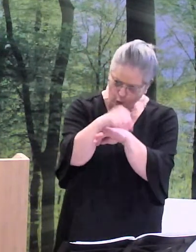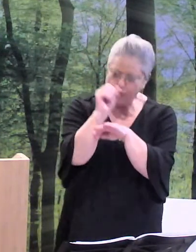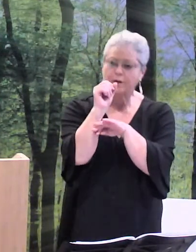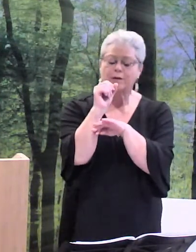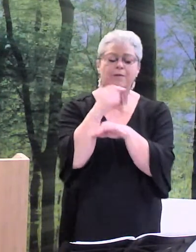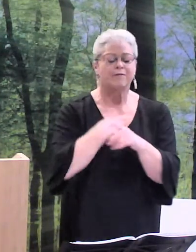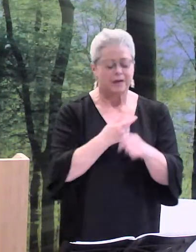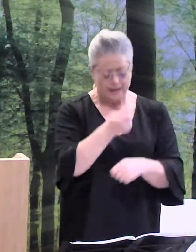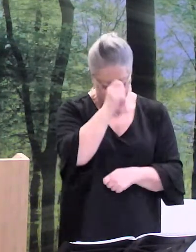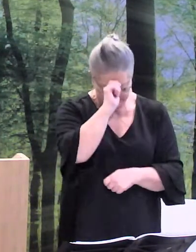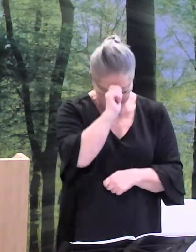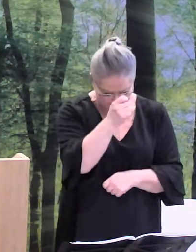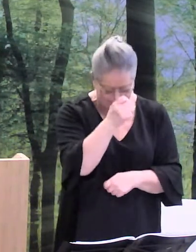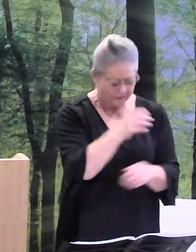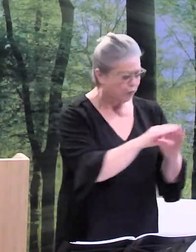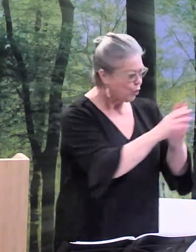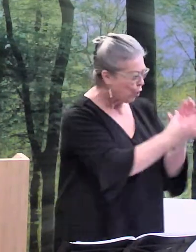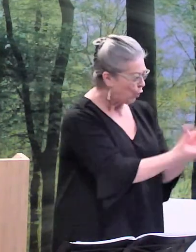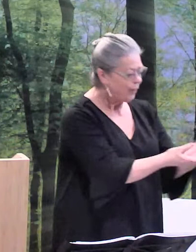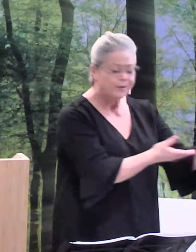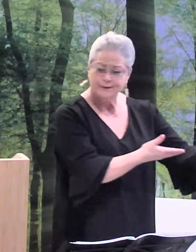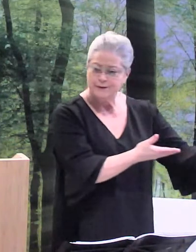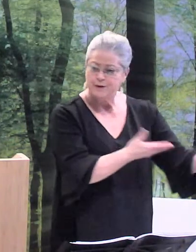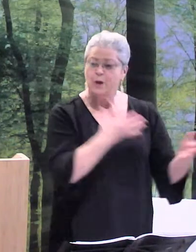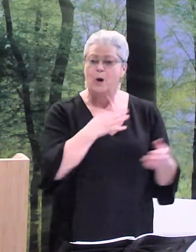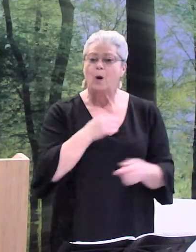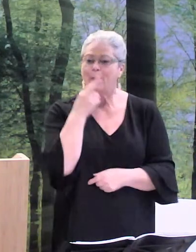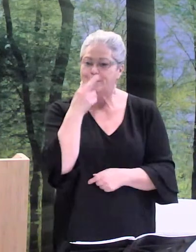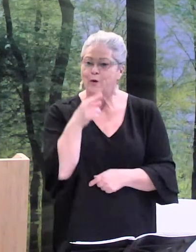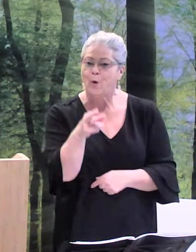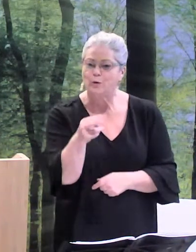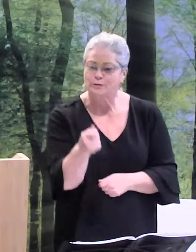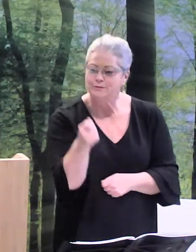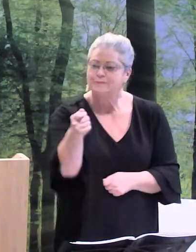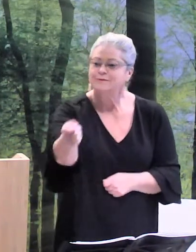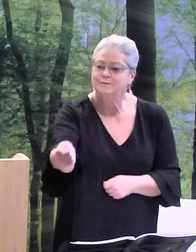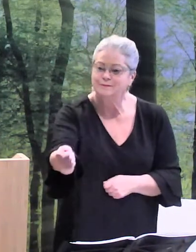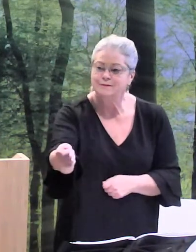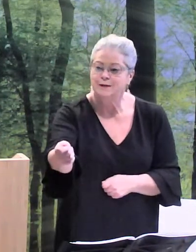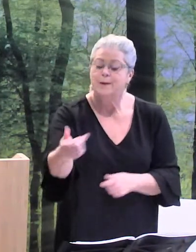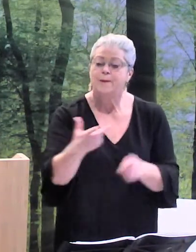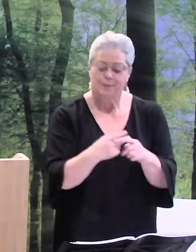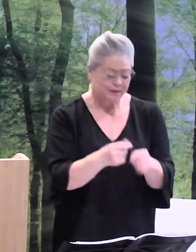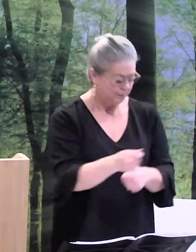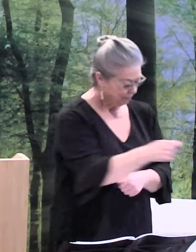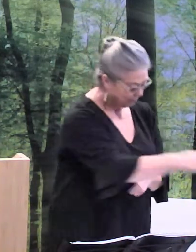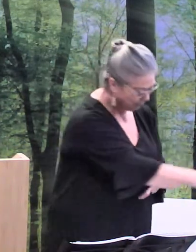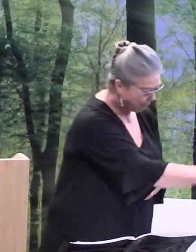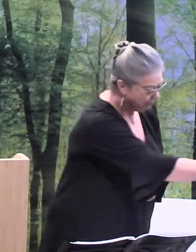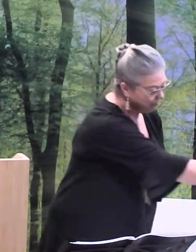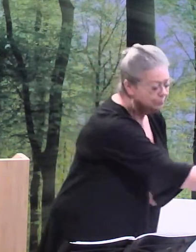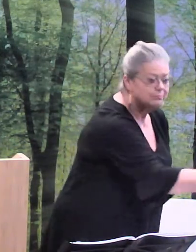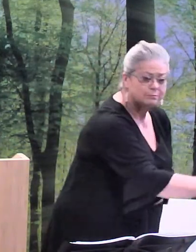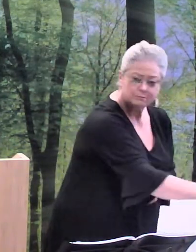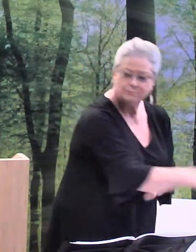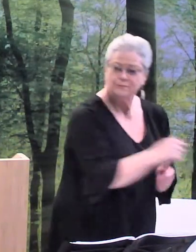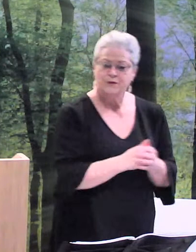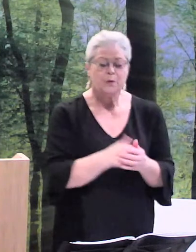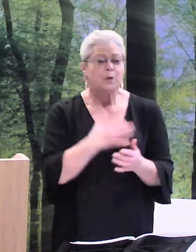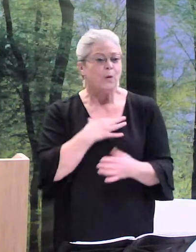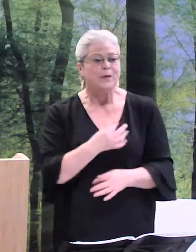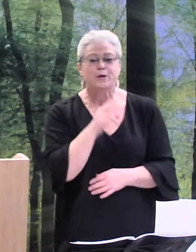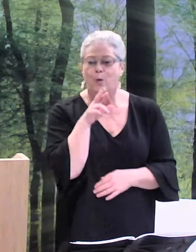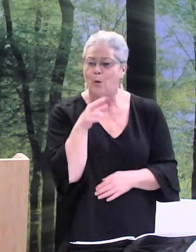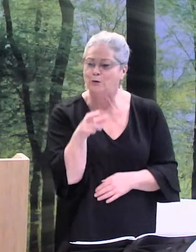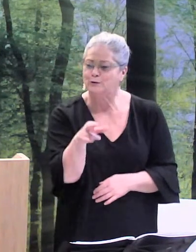teken van respect aan de urne. En de witte roos die u wordt aangereikt, kan u bij de urne neerleggen. Een witte